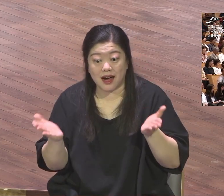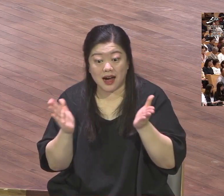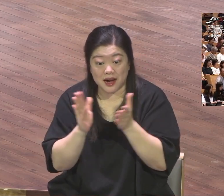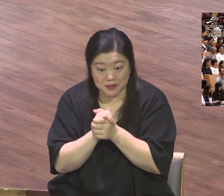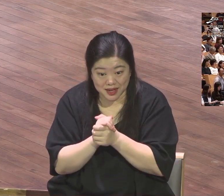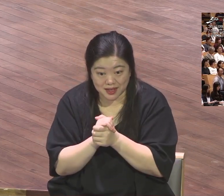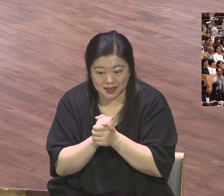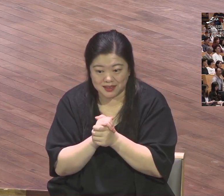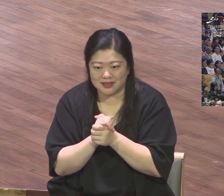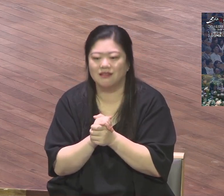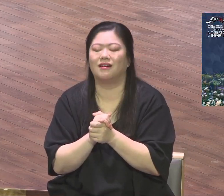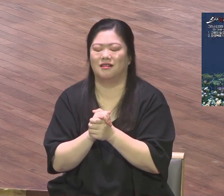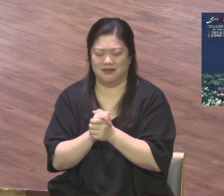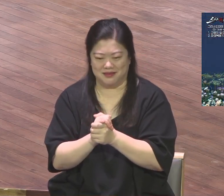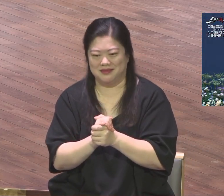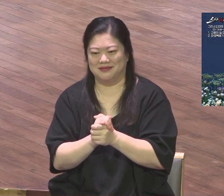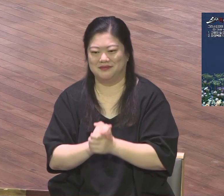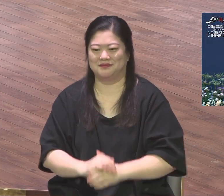아멘.